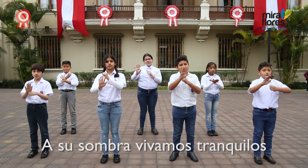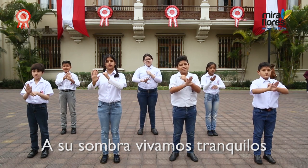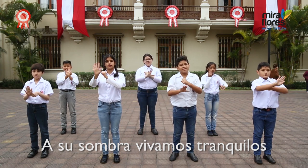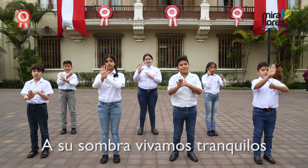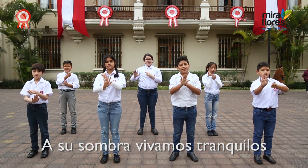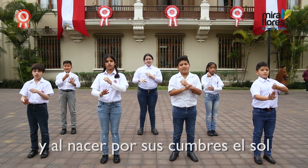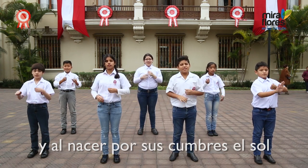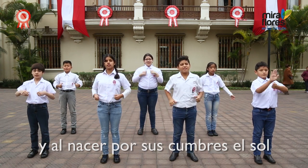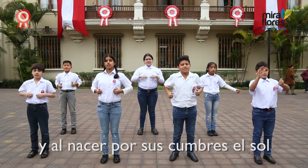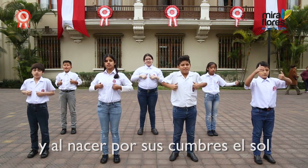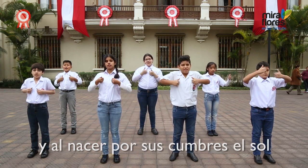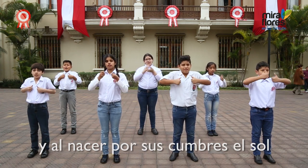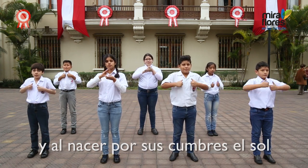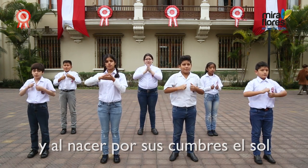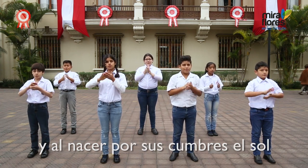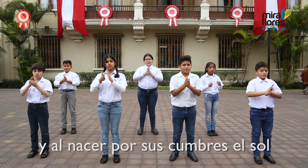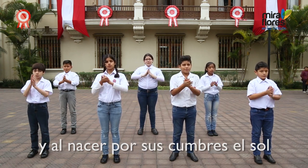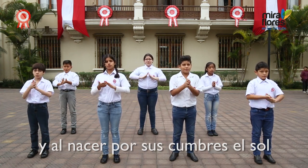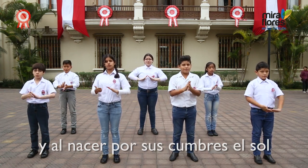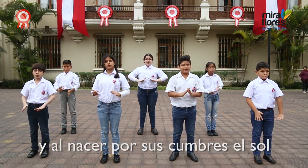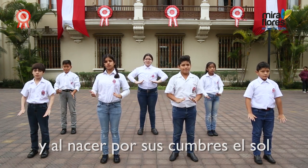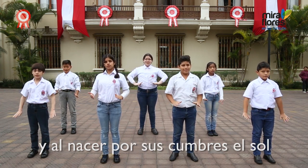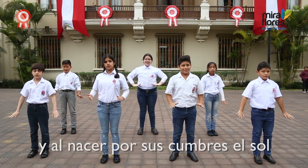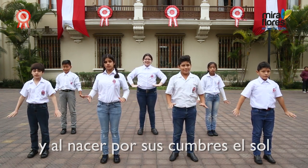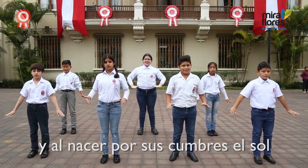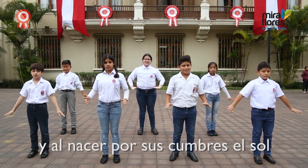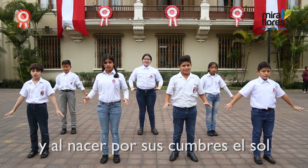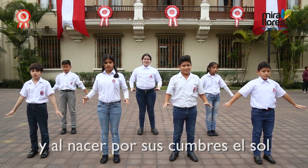que partemos al voto